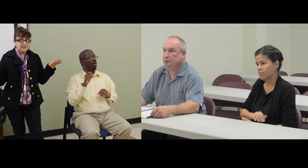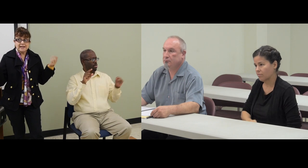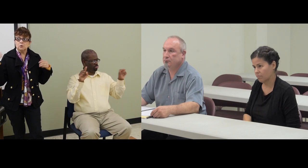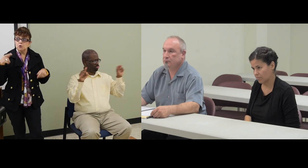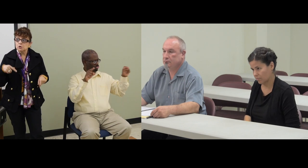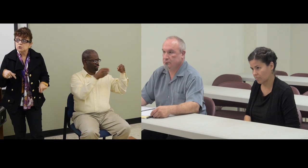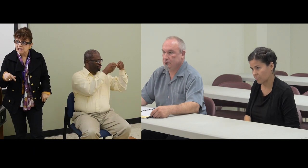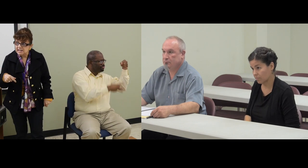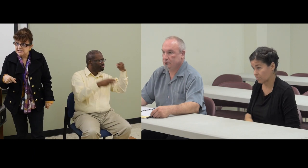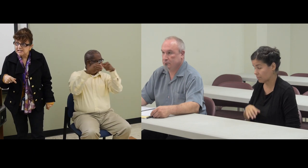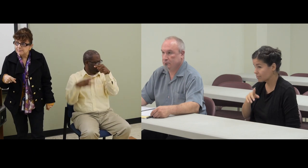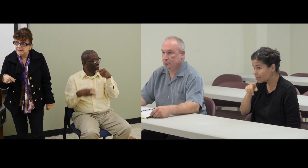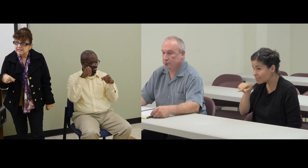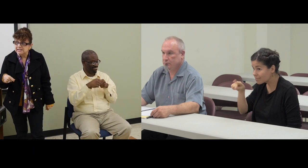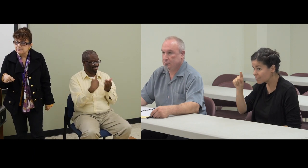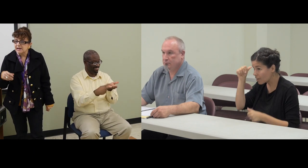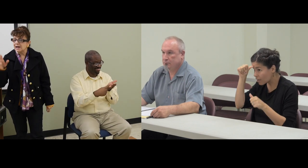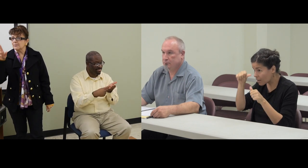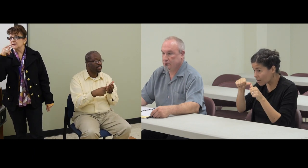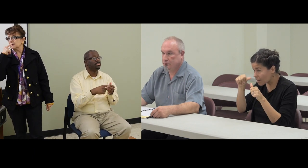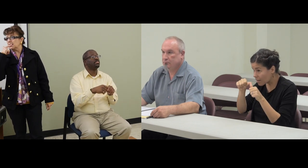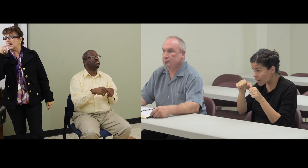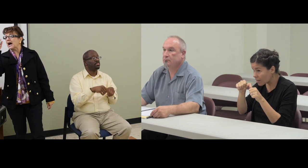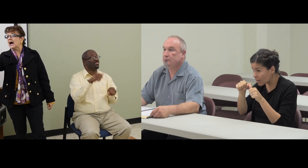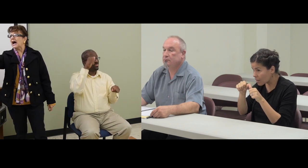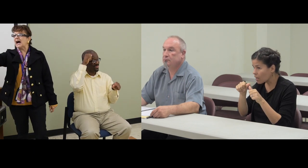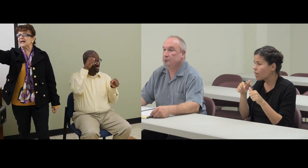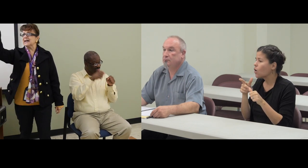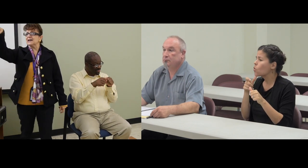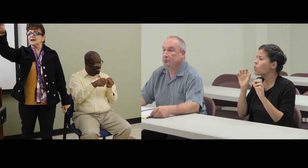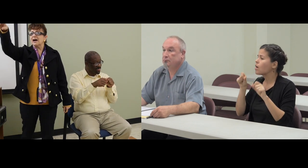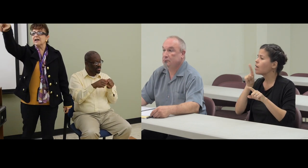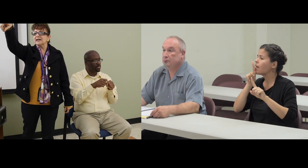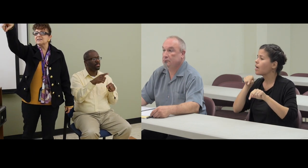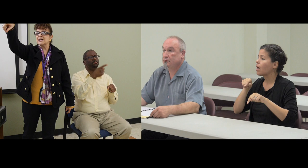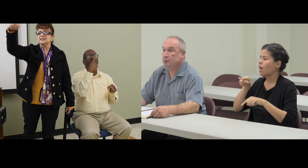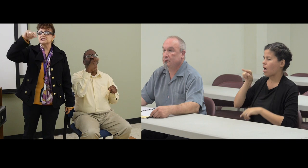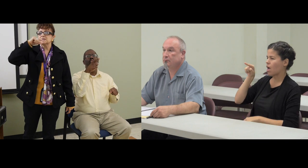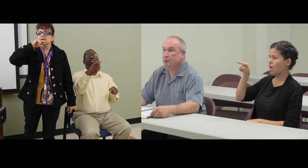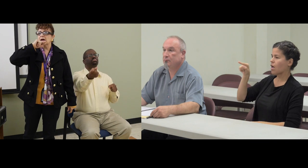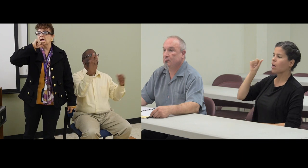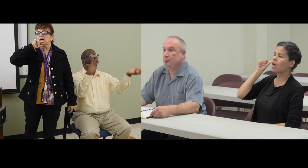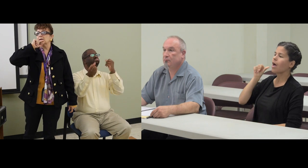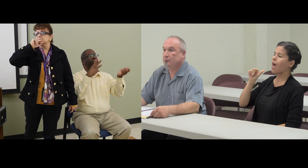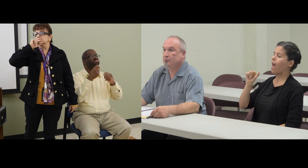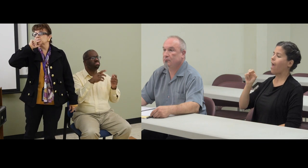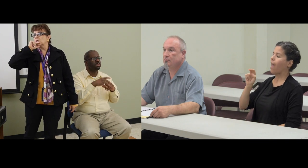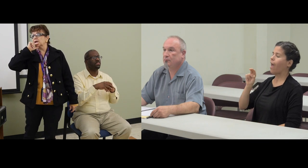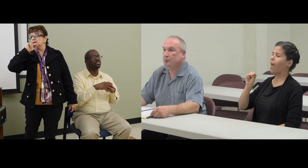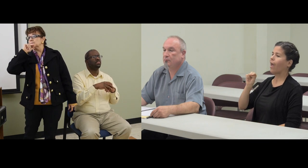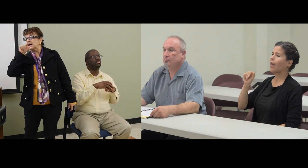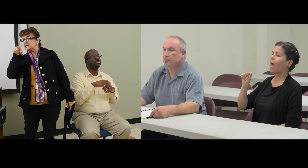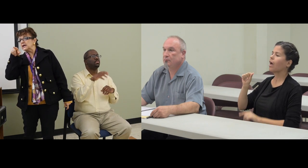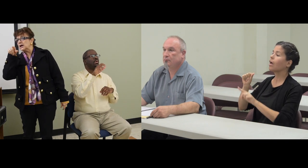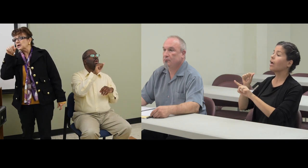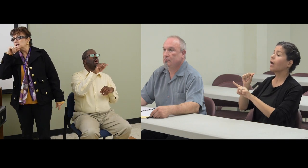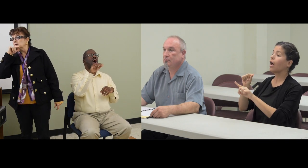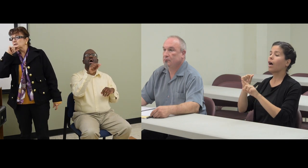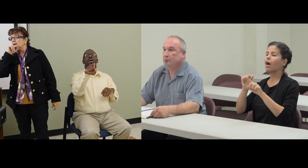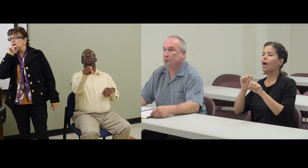se acuerdan algunos de ustedes quieren participar a ver ana hay atrás a ok